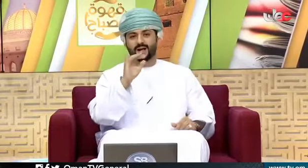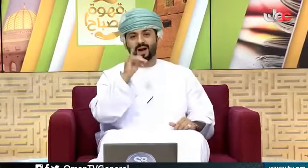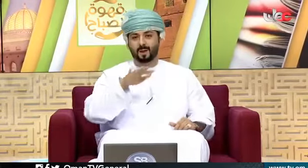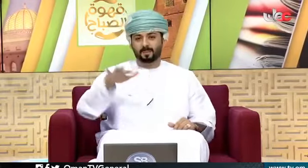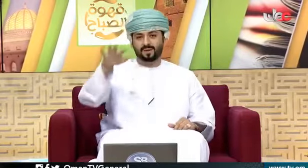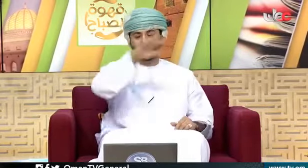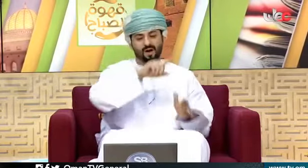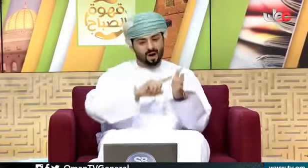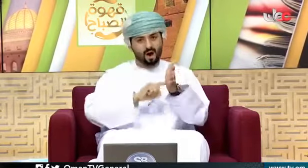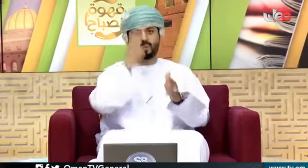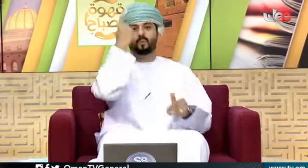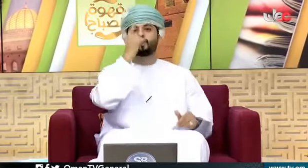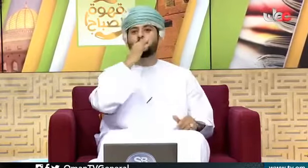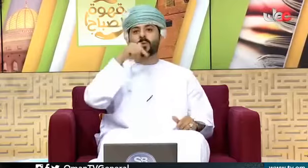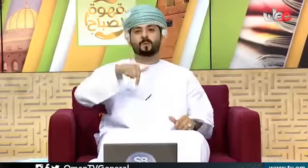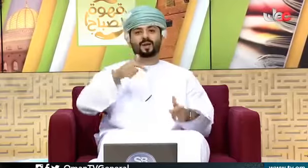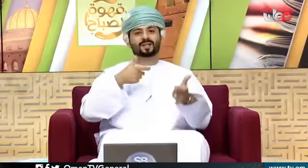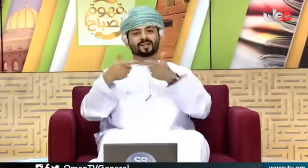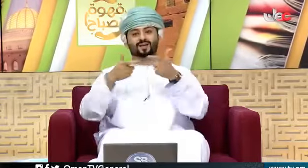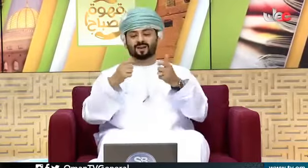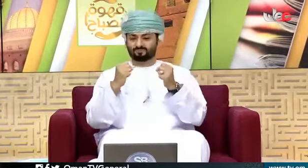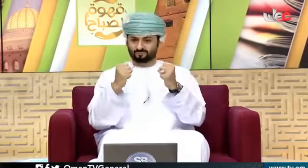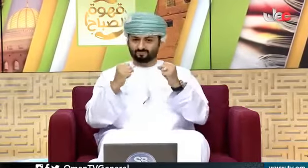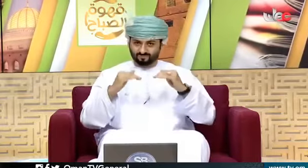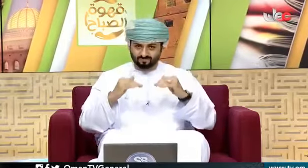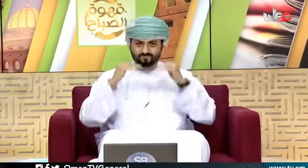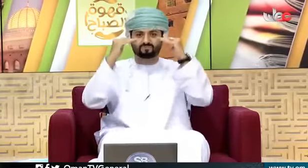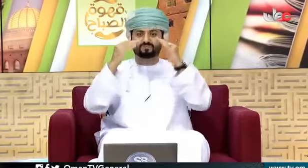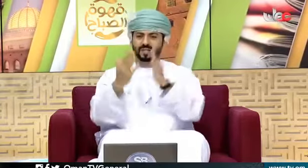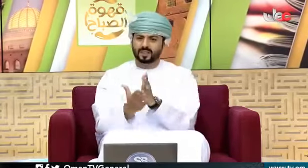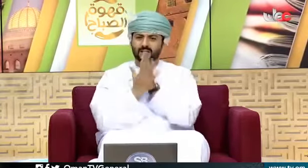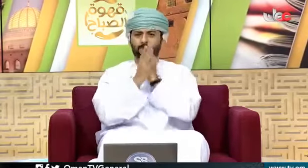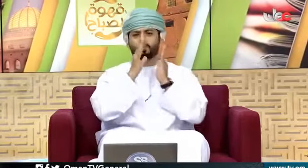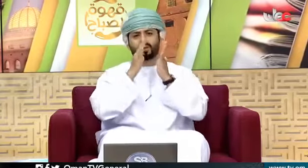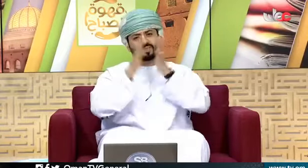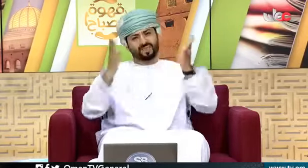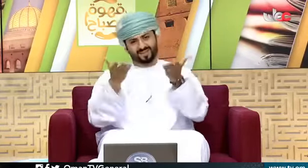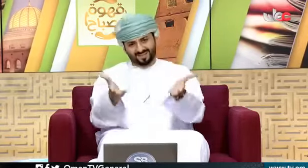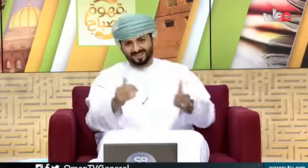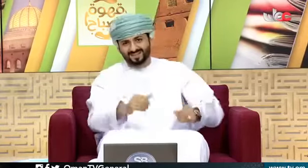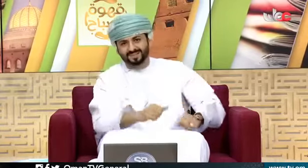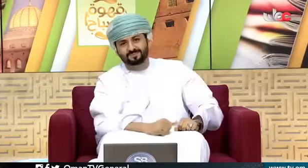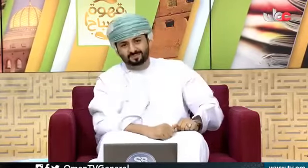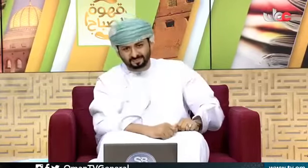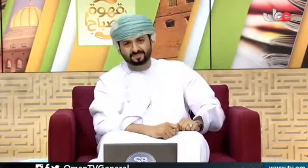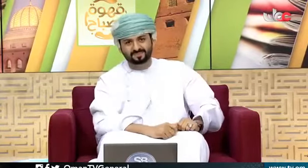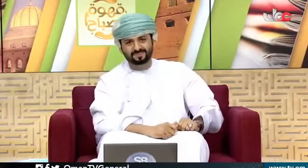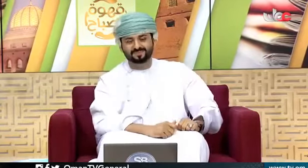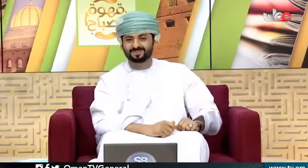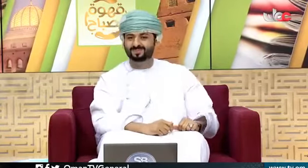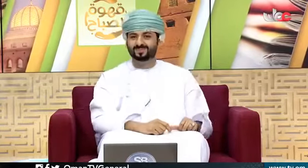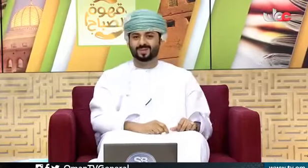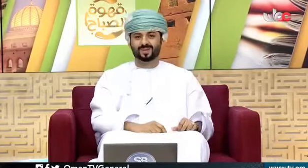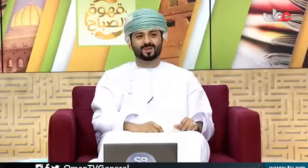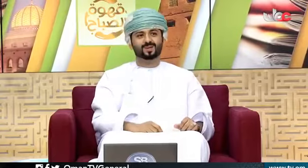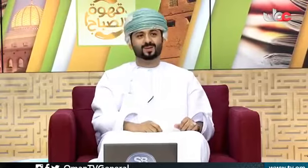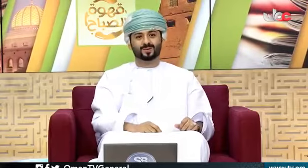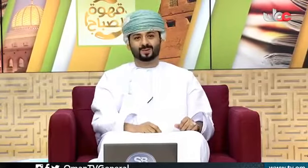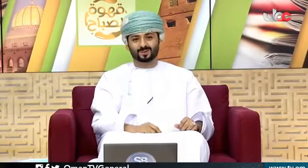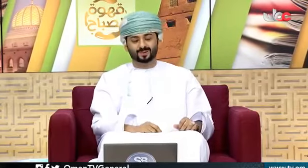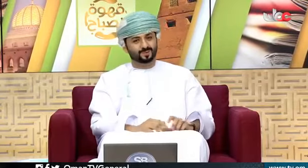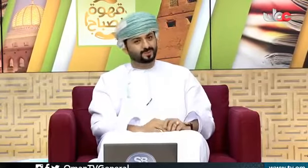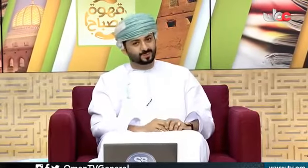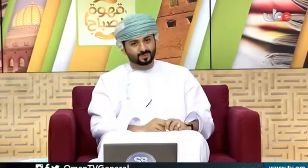لله. ممكن الكل، نحن في الوطن العربي نكون أول دولة تستخدم التقنية في التواصل مع ذوي الإعاقة